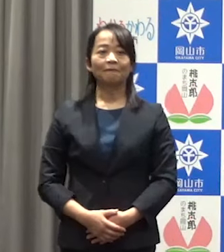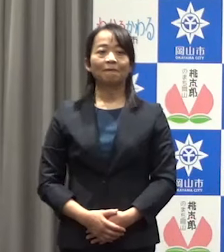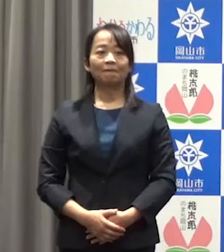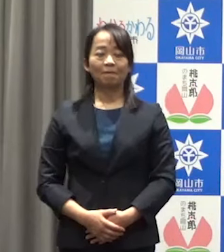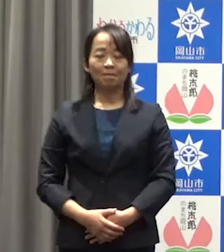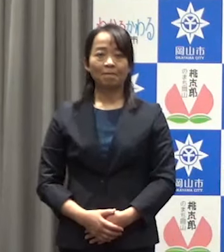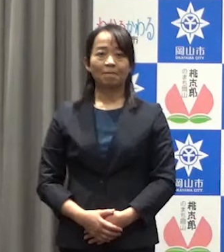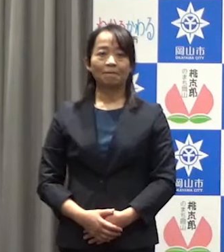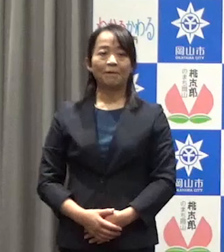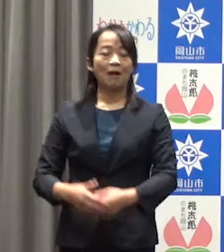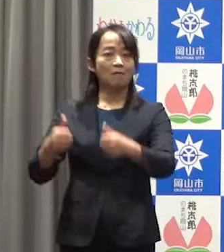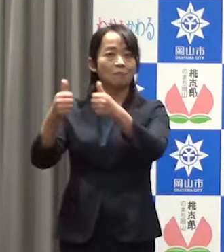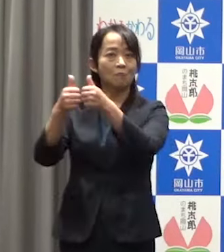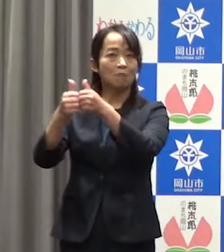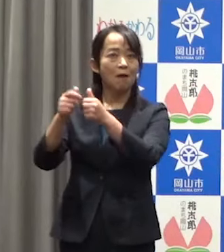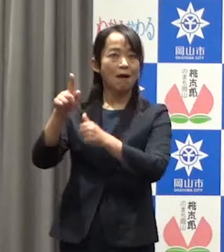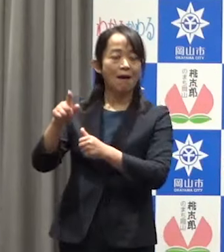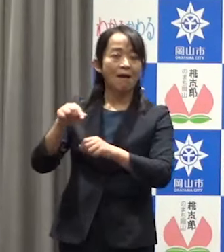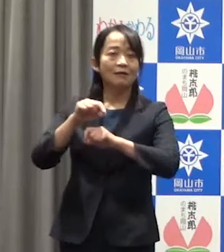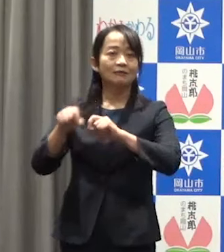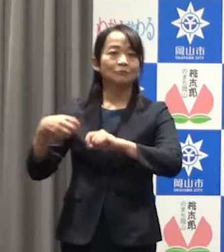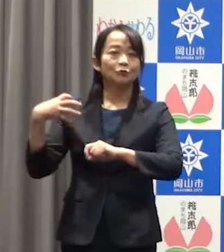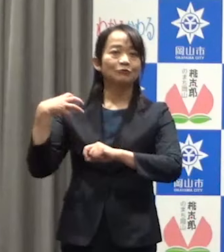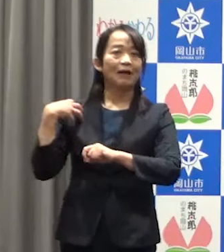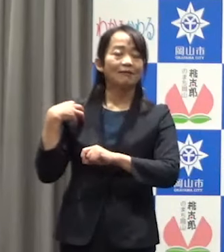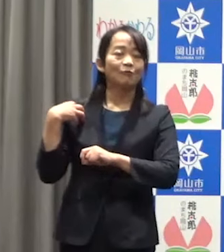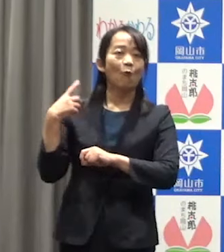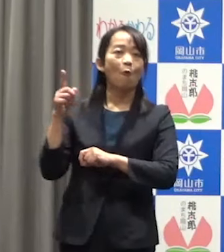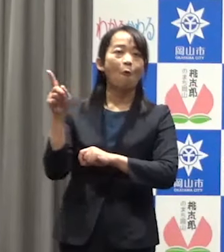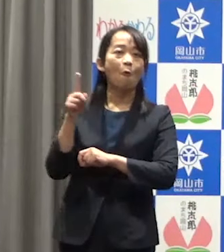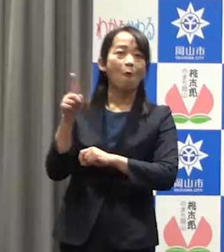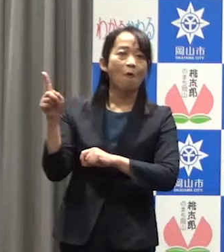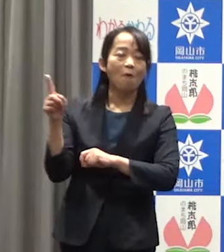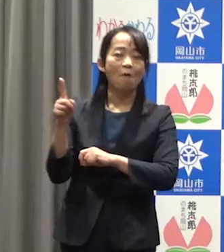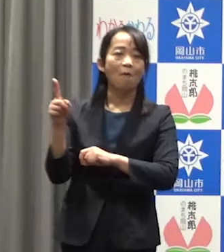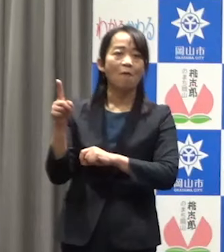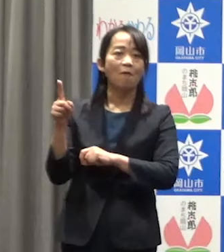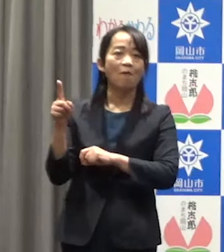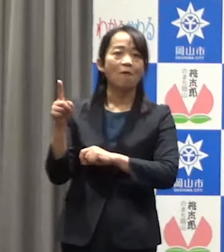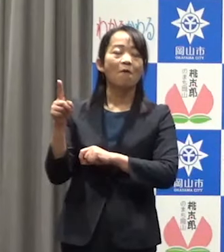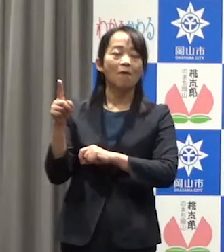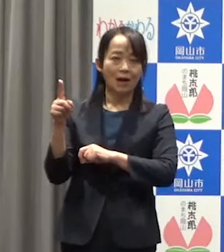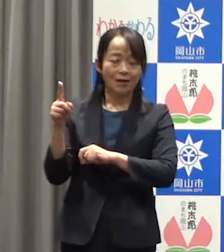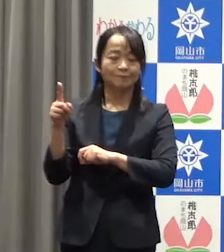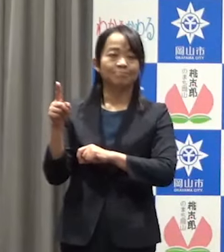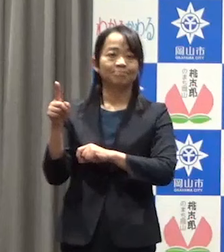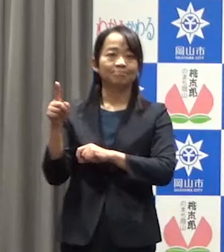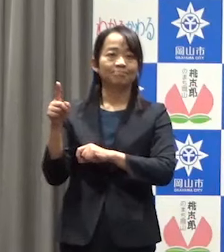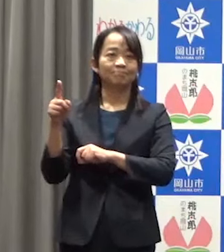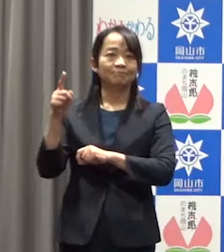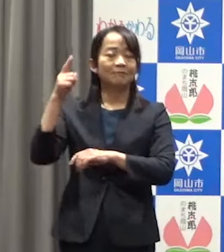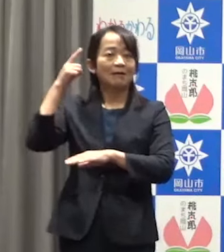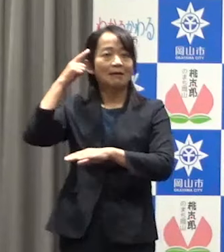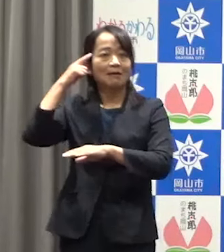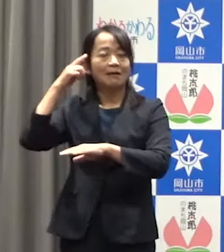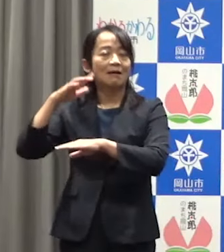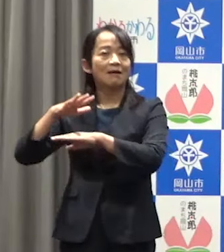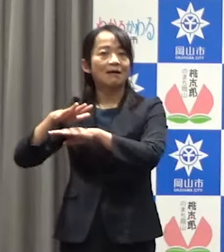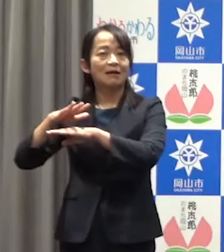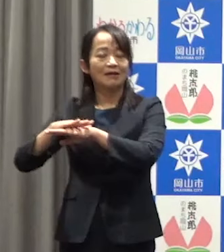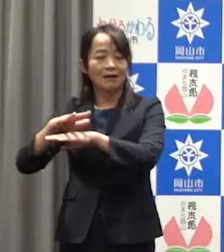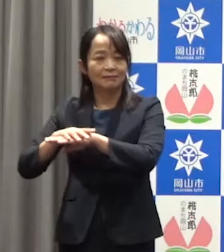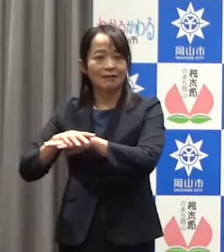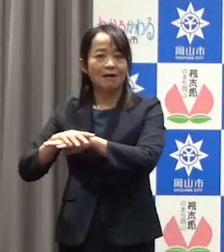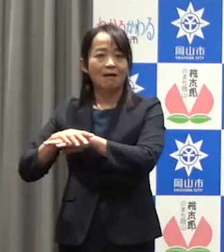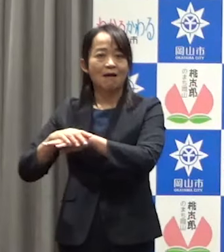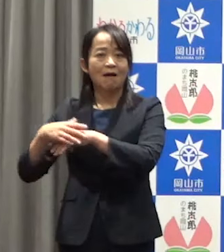彼らの方も事務方としてですね、幹部と常に意思疎通をとっての対応になるかどうかも分